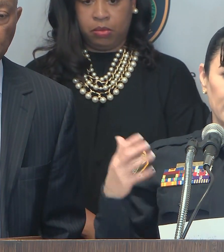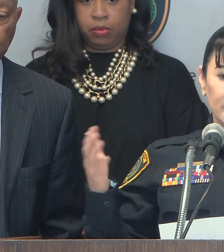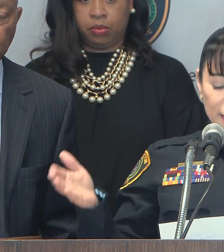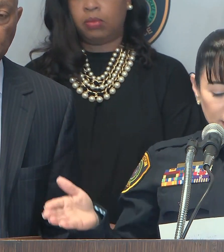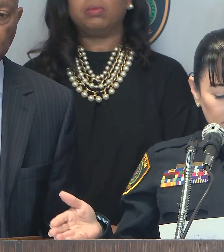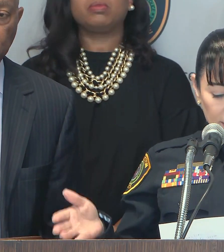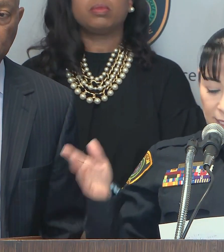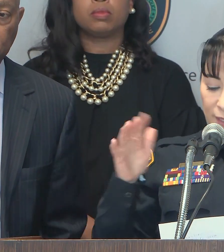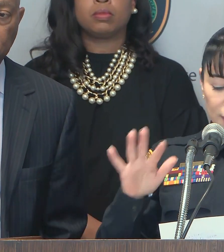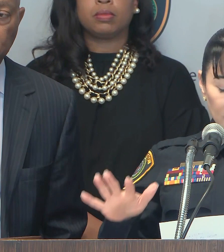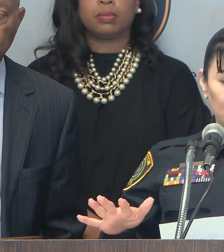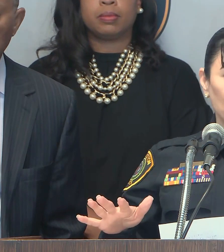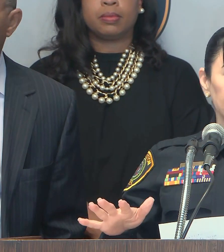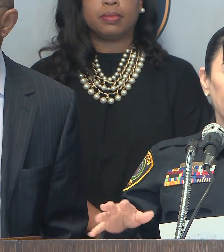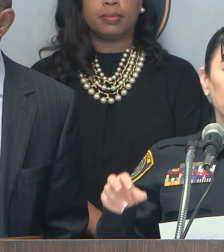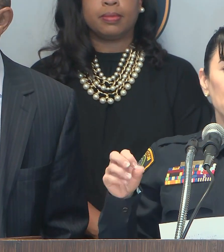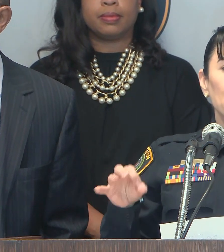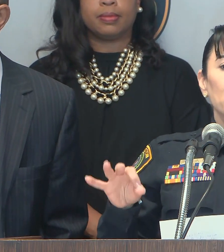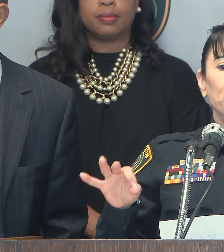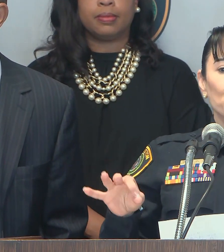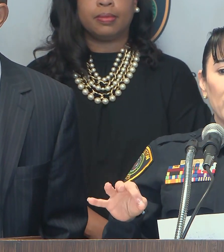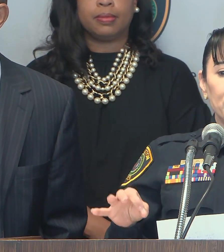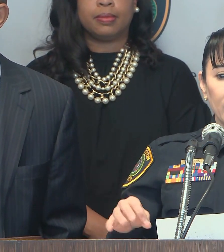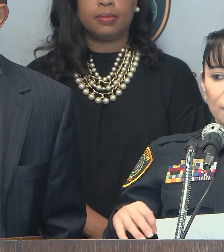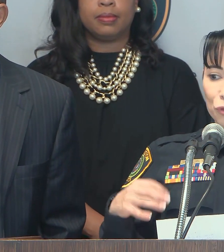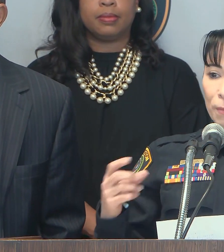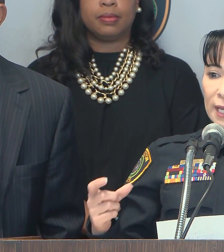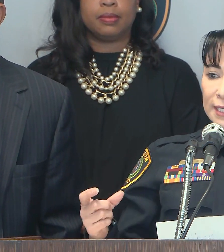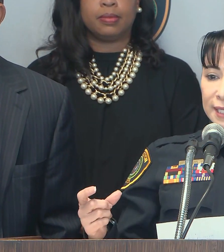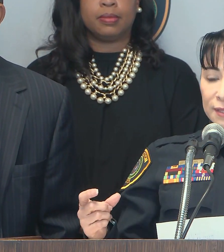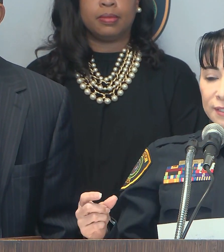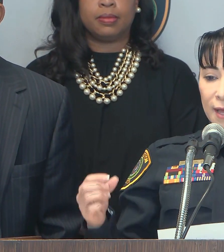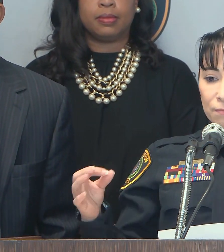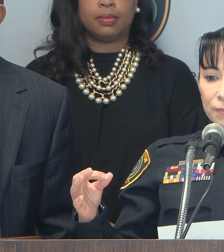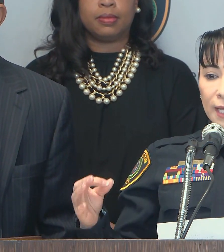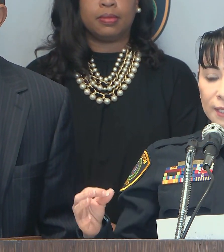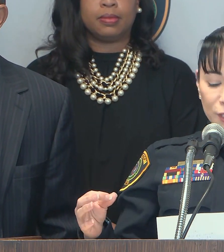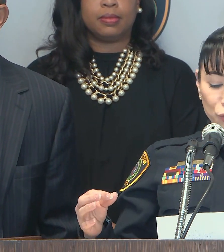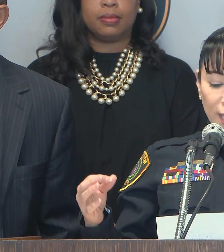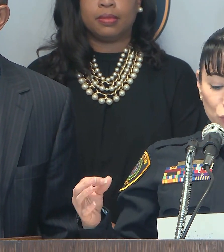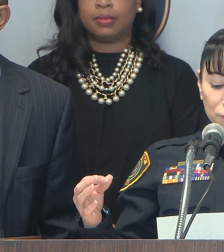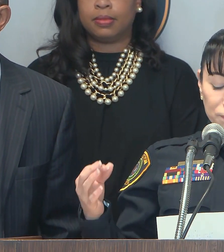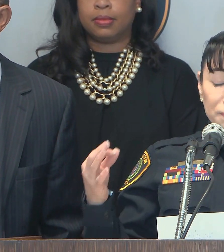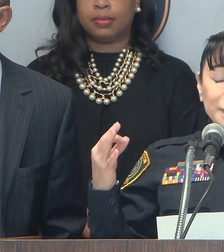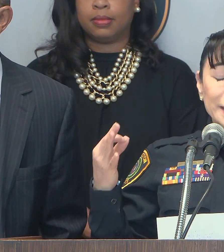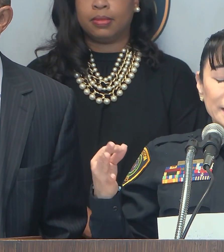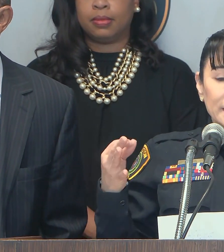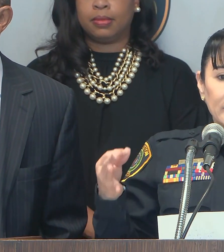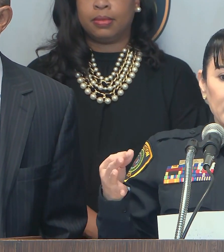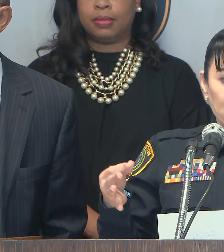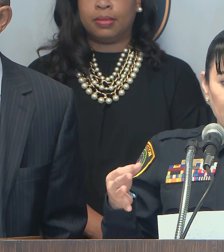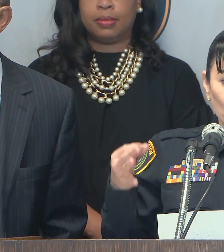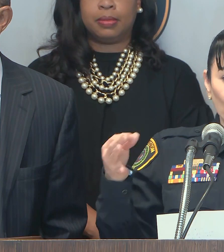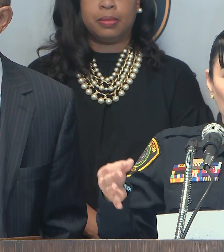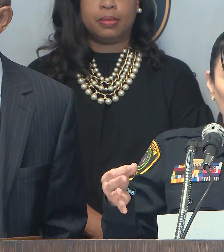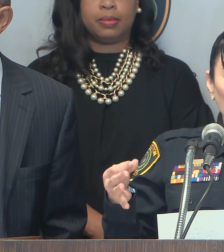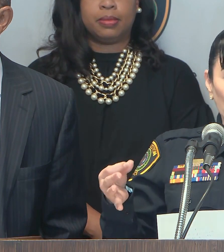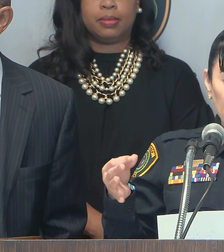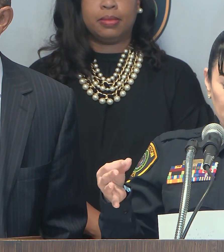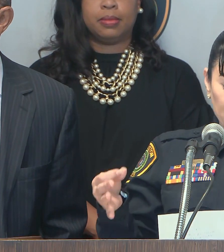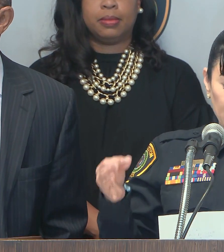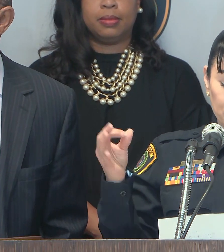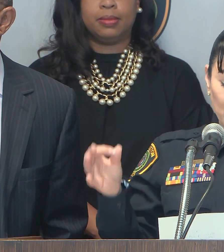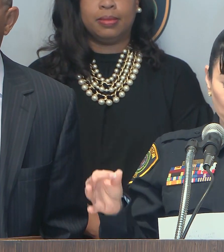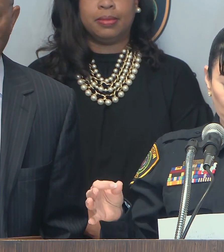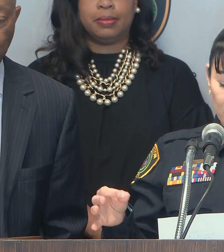favor, dele la línea, haz lo que sea. Pero también tome la licencia en caso que algo tiene miedo o